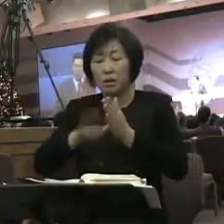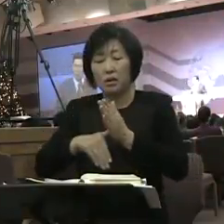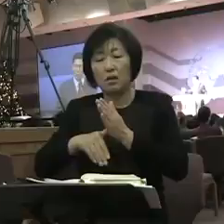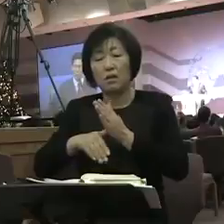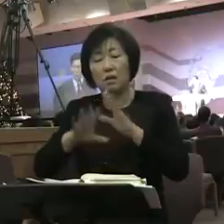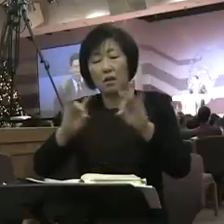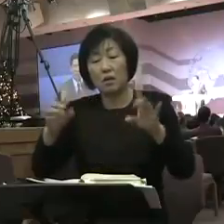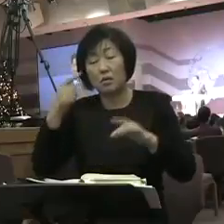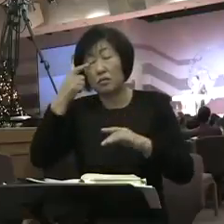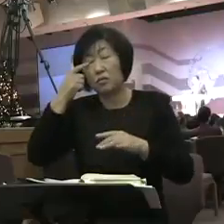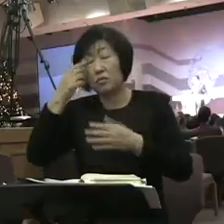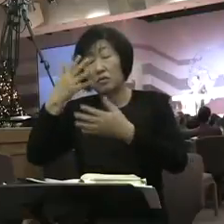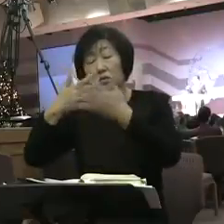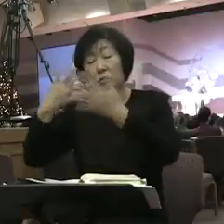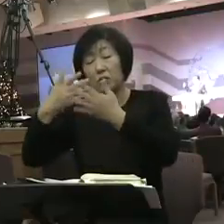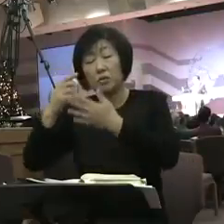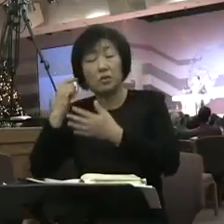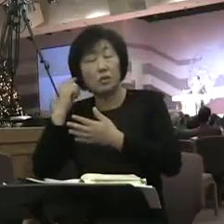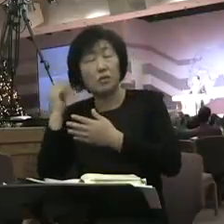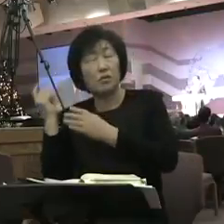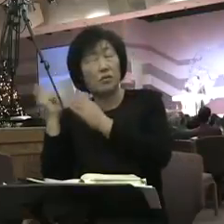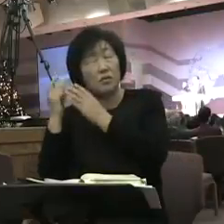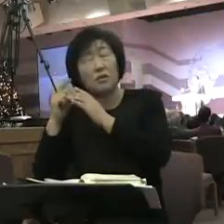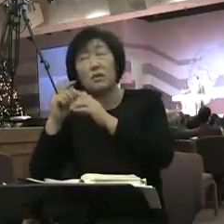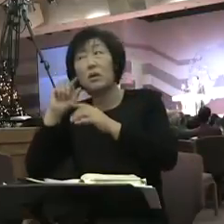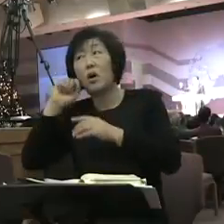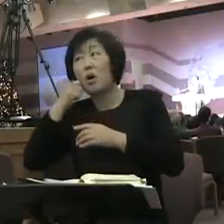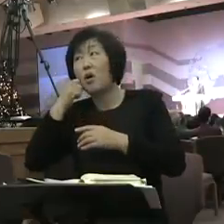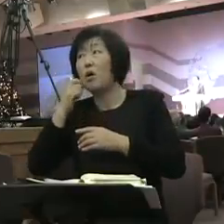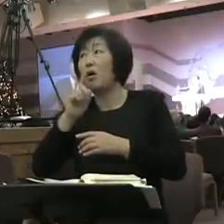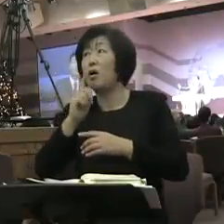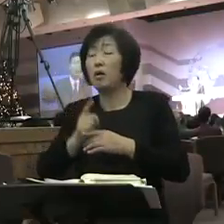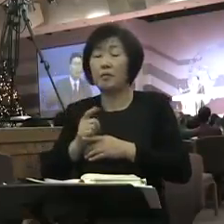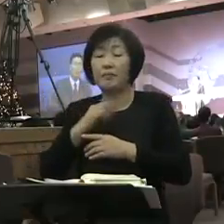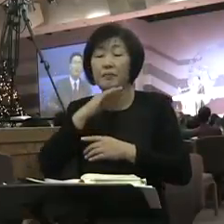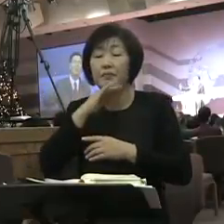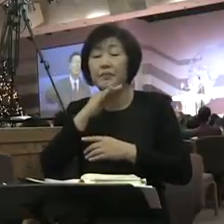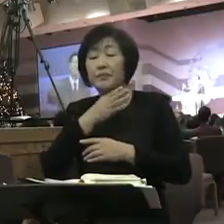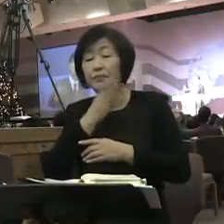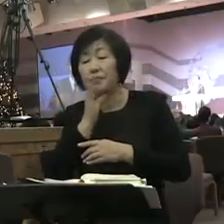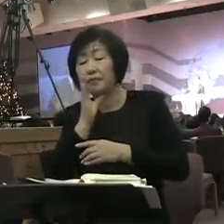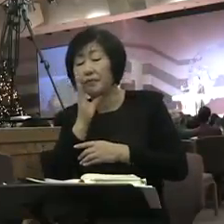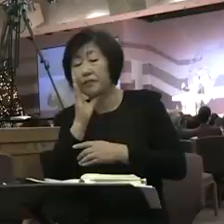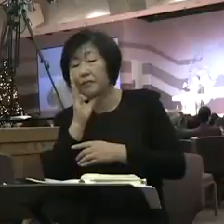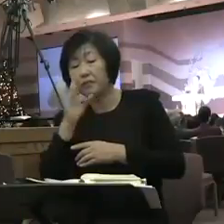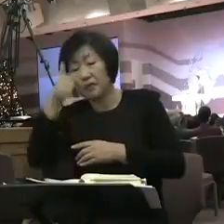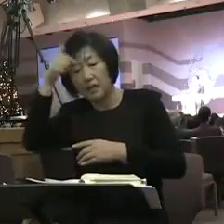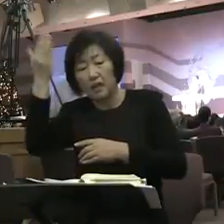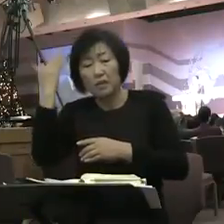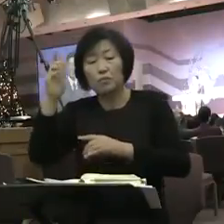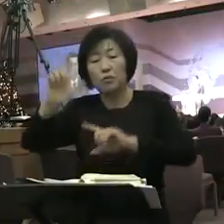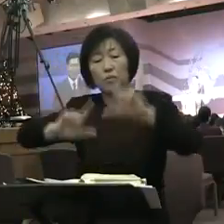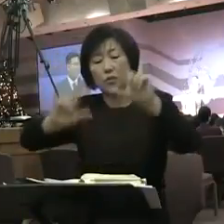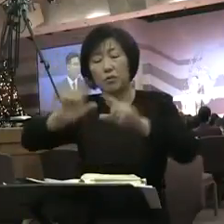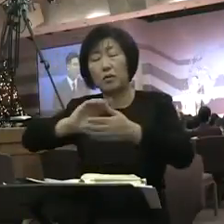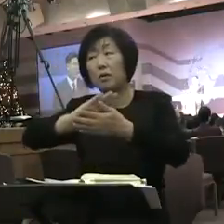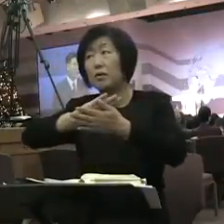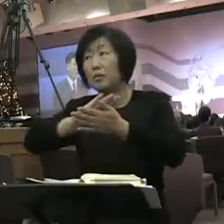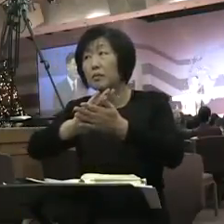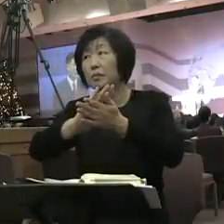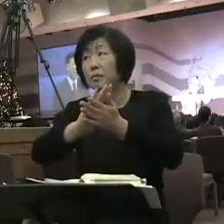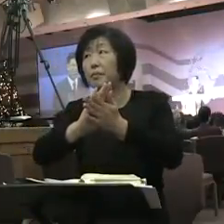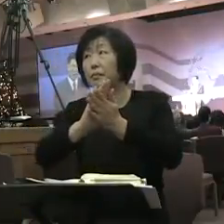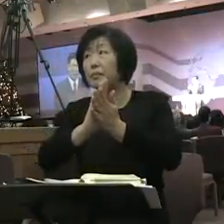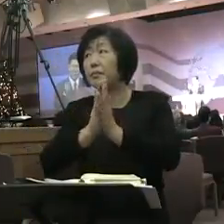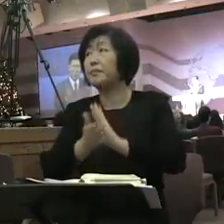안 보이기 시작하고 귀도 안 들리기 시작하고 나이가 들면서 우리는 옛날의 그 모습에서 자꾸 변해 갑니다. 굉장히 좀